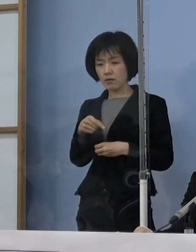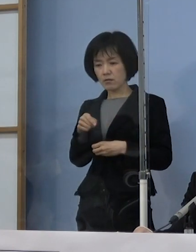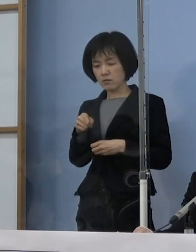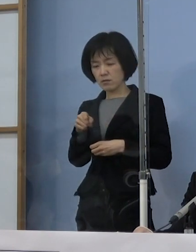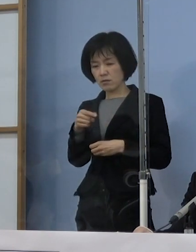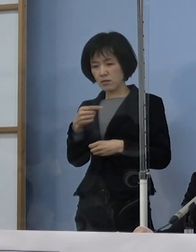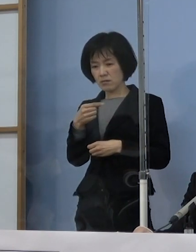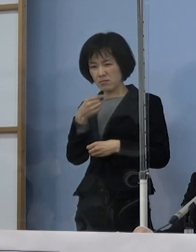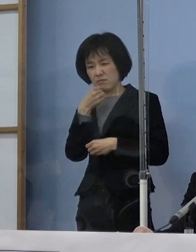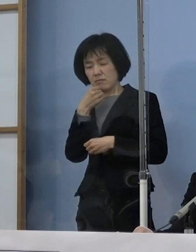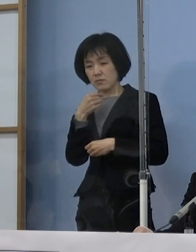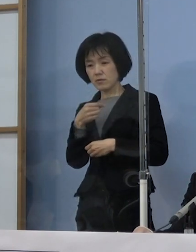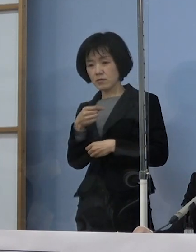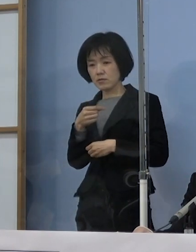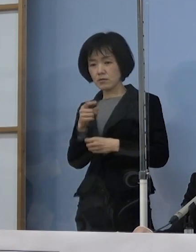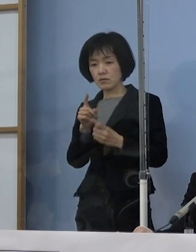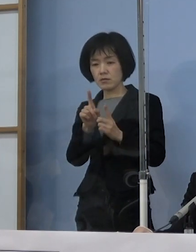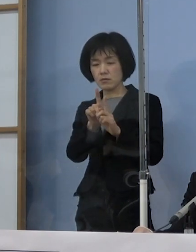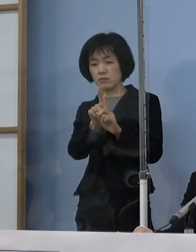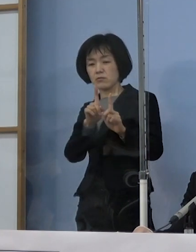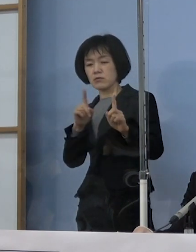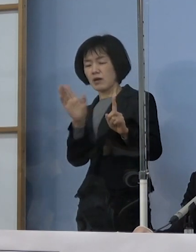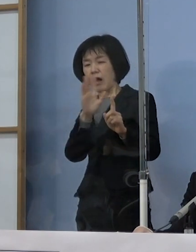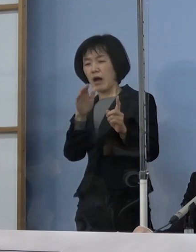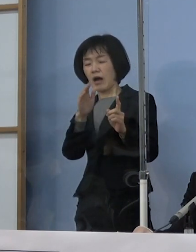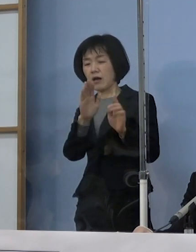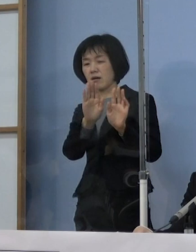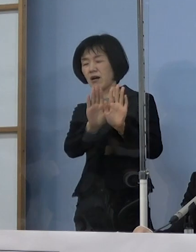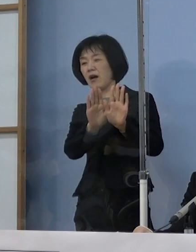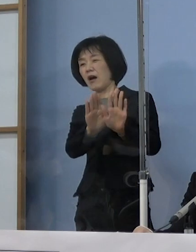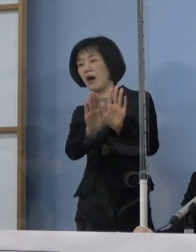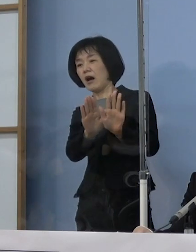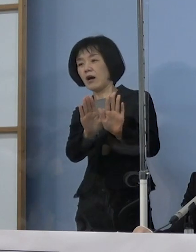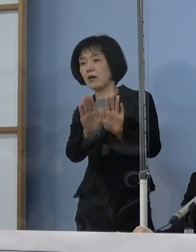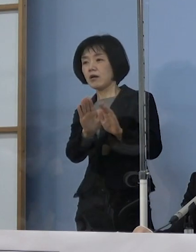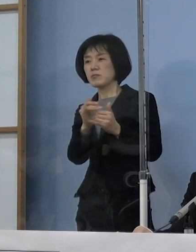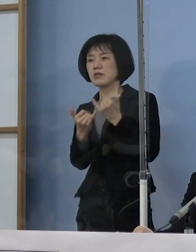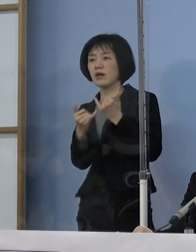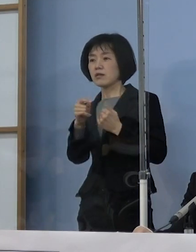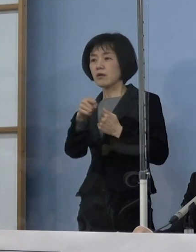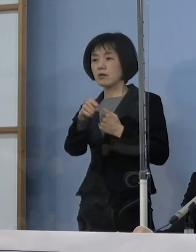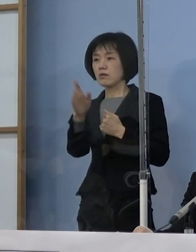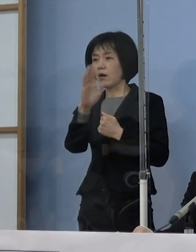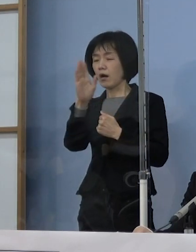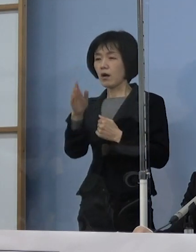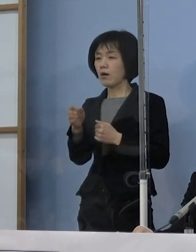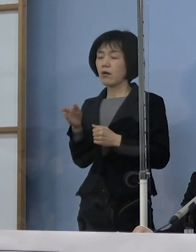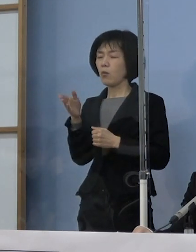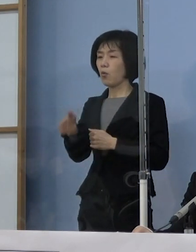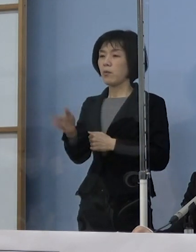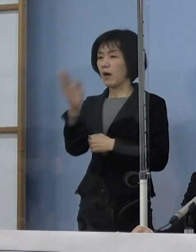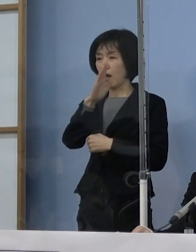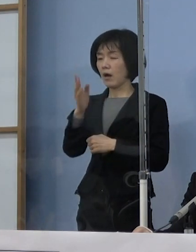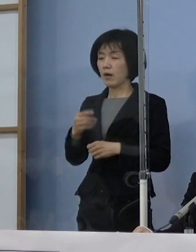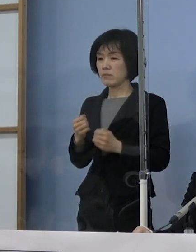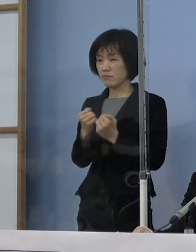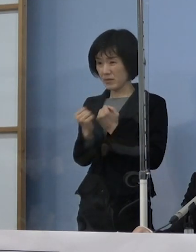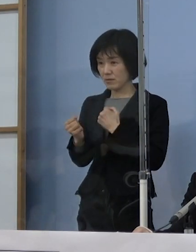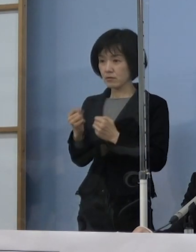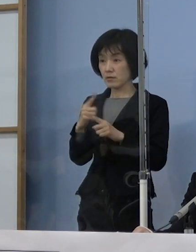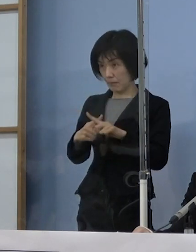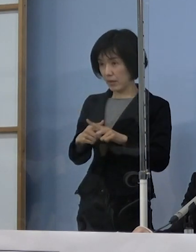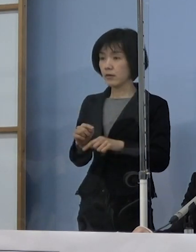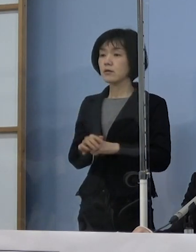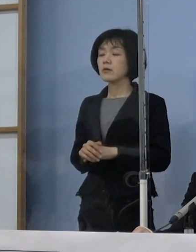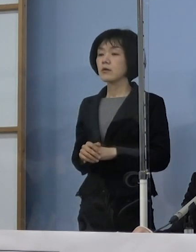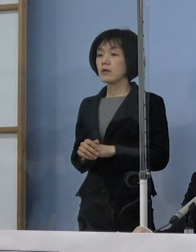か、あるいはお付き合いを避けるといった反応は、行き過ぎた反応と言えると思いますし、ま